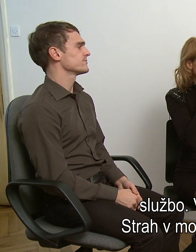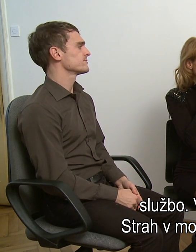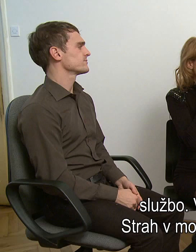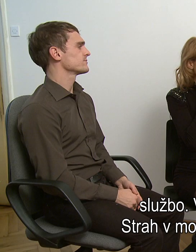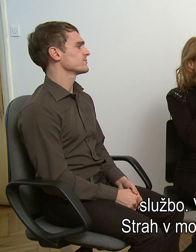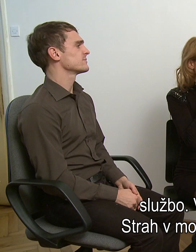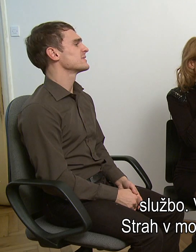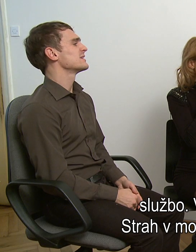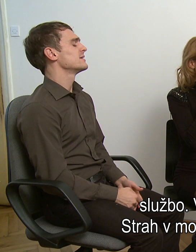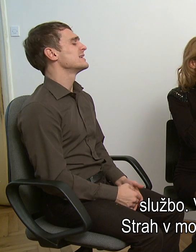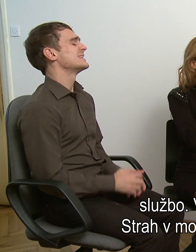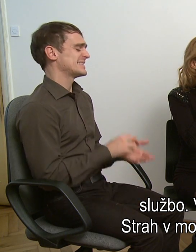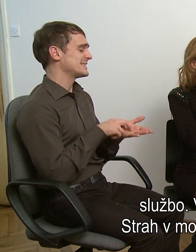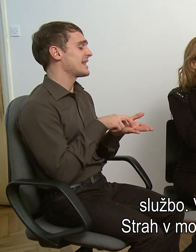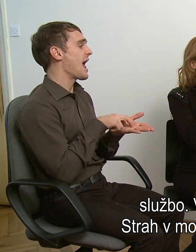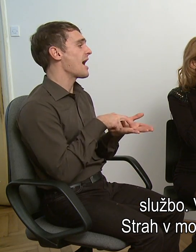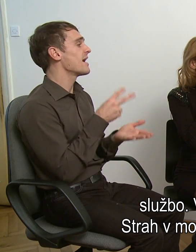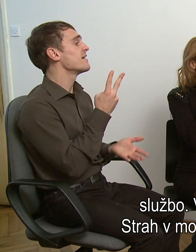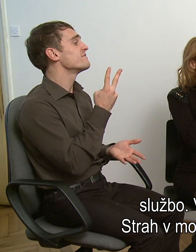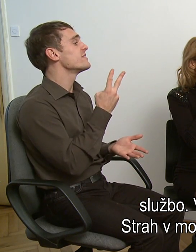Strah v mojih prstih.